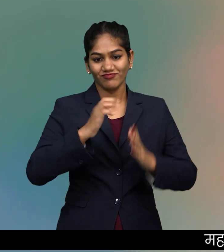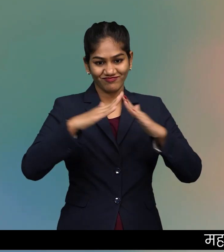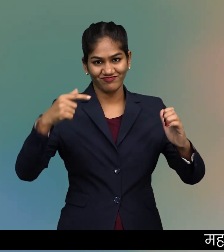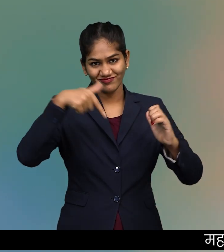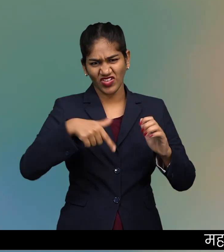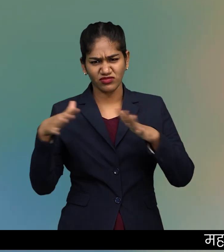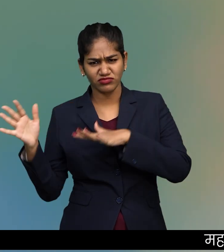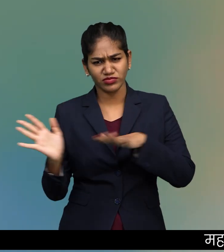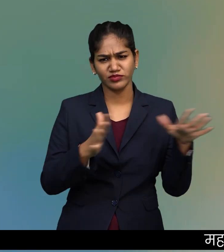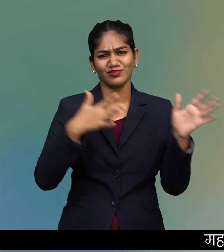महासागरीय प्रवाह.